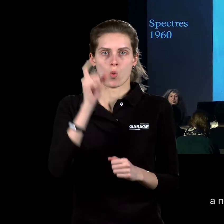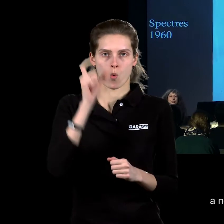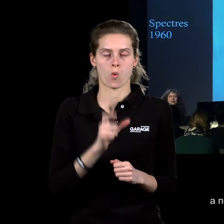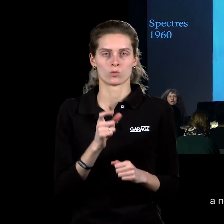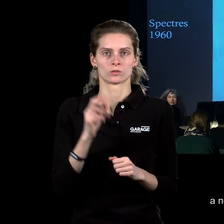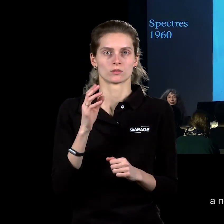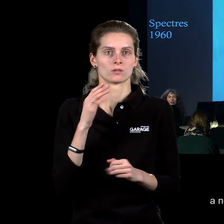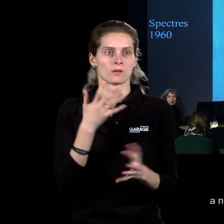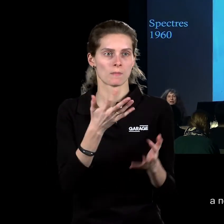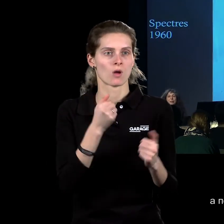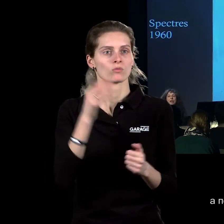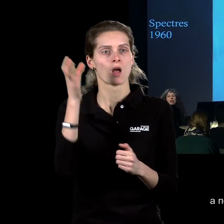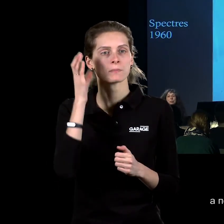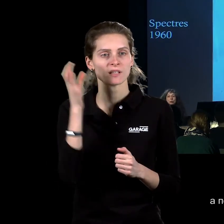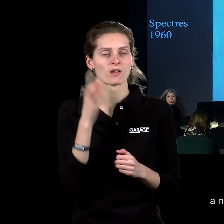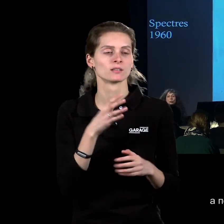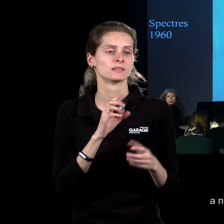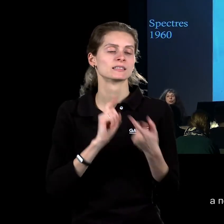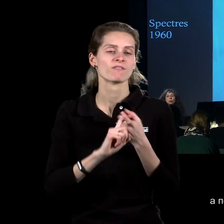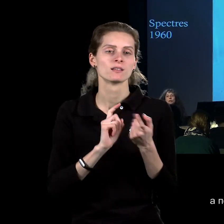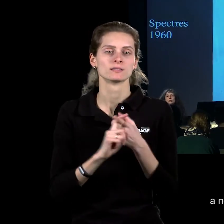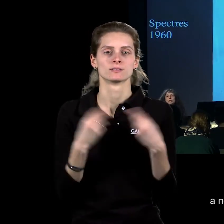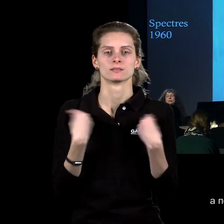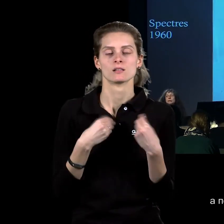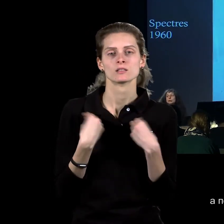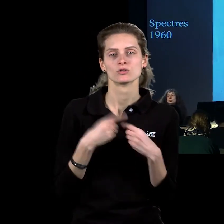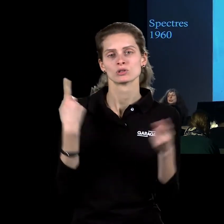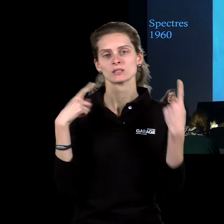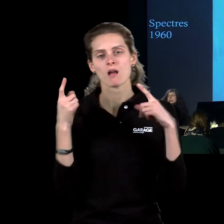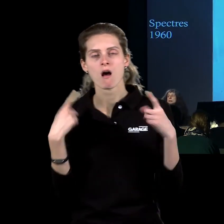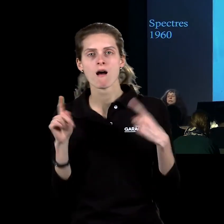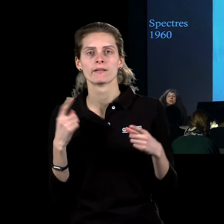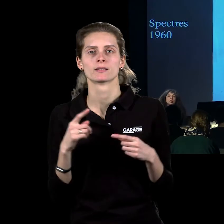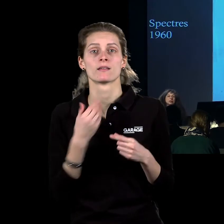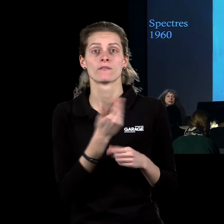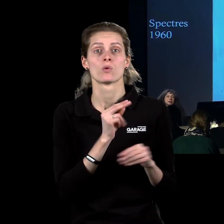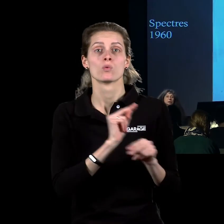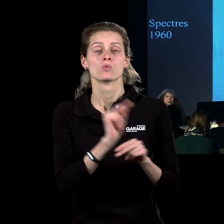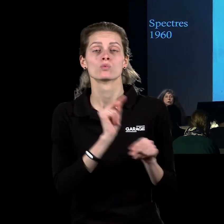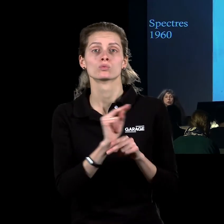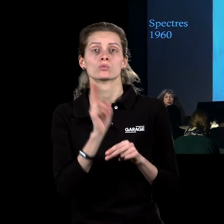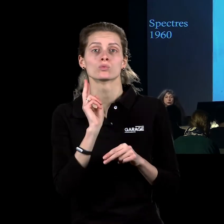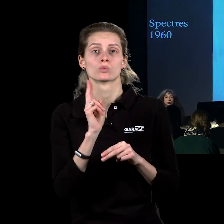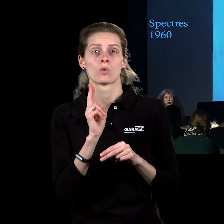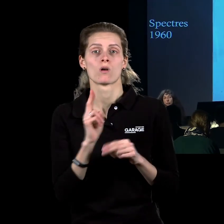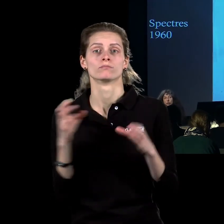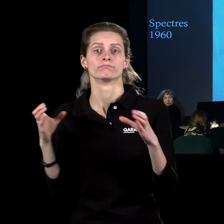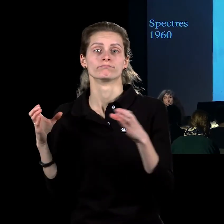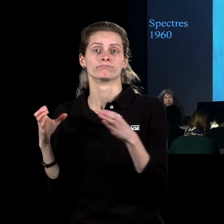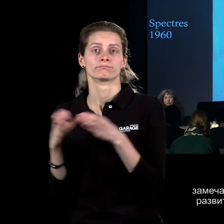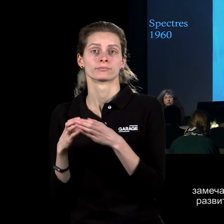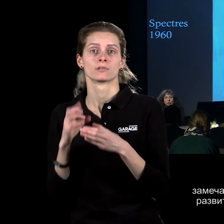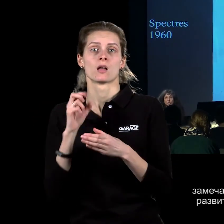образование, связанное с дизайном текстиля, а потом, собственно, художественное образование. Ее учителем был выходец из Баухауза Йозеф